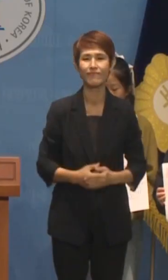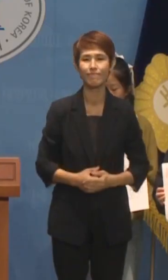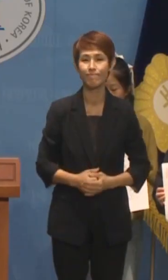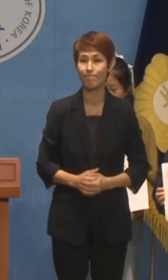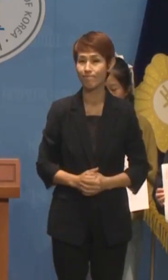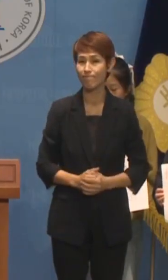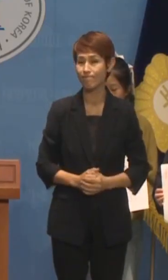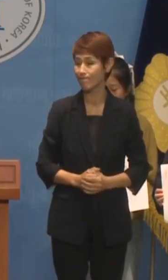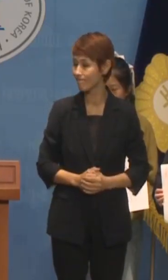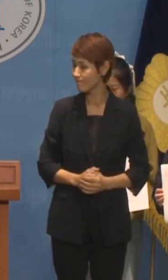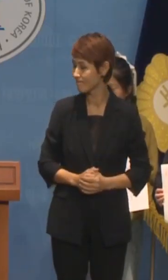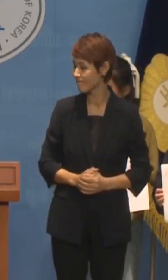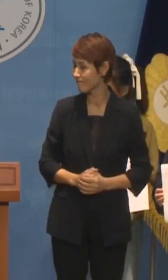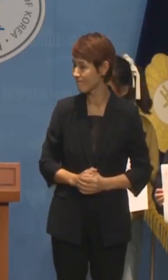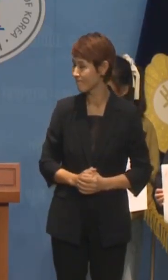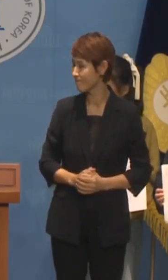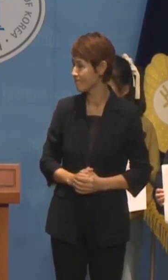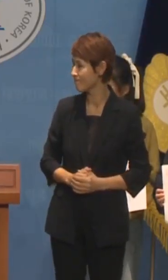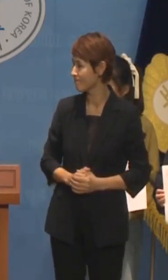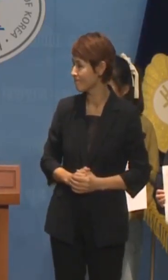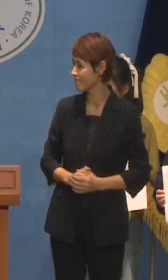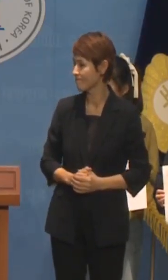이쪽 와보세요.